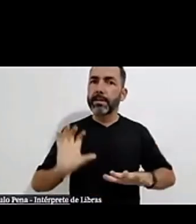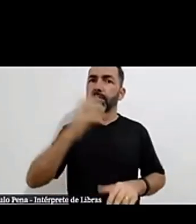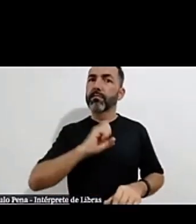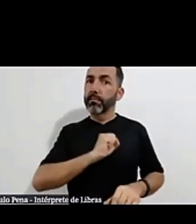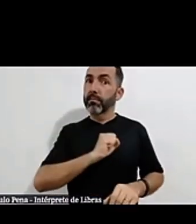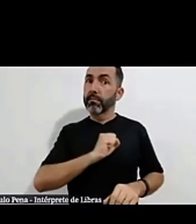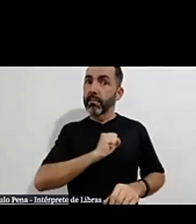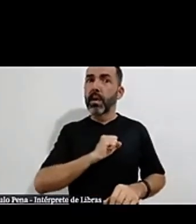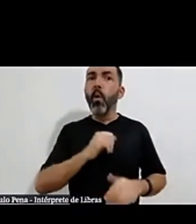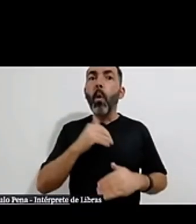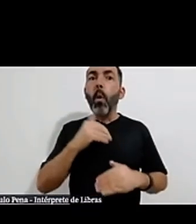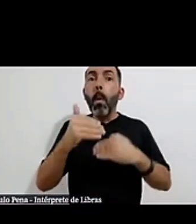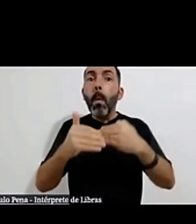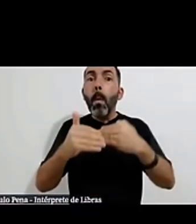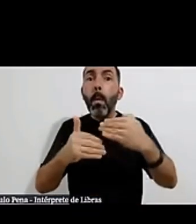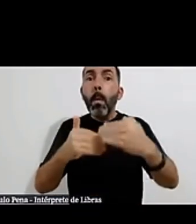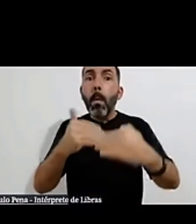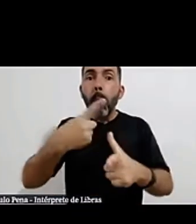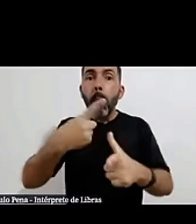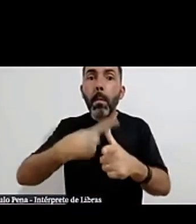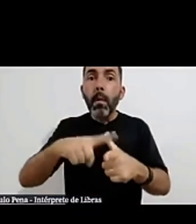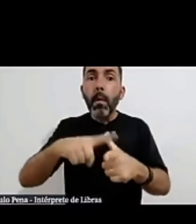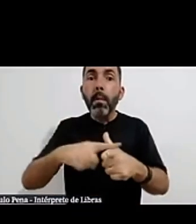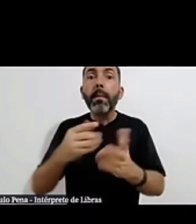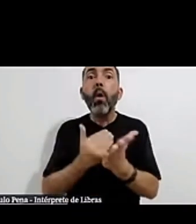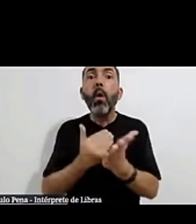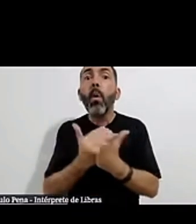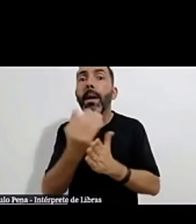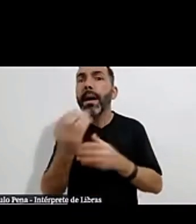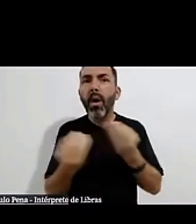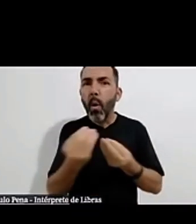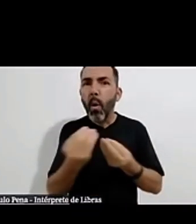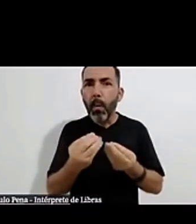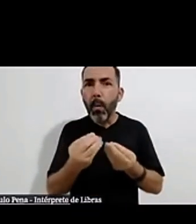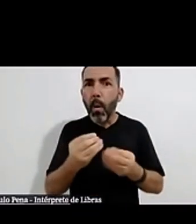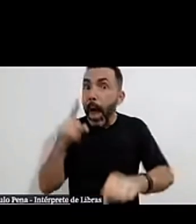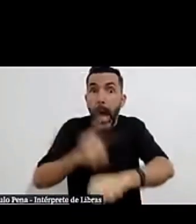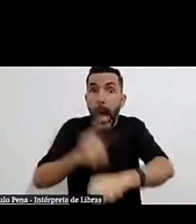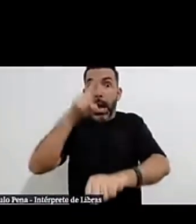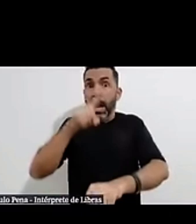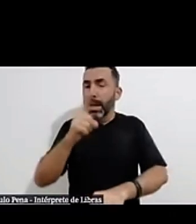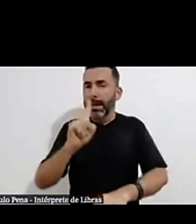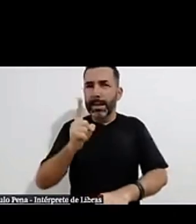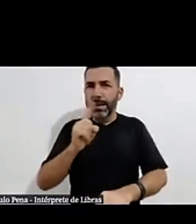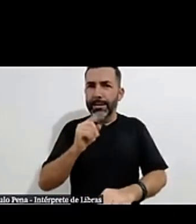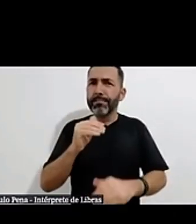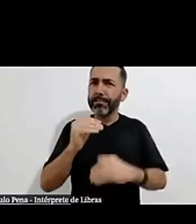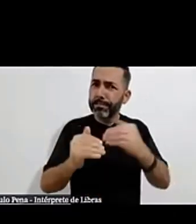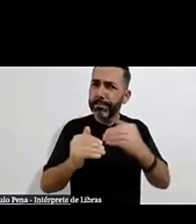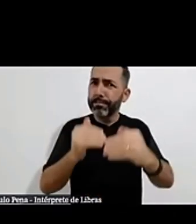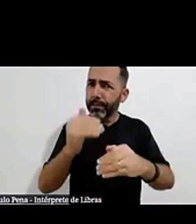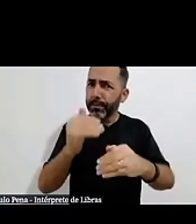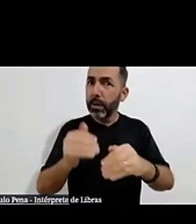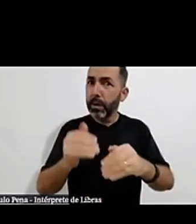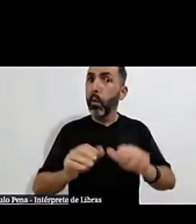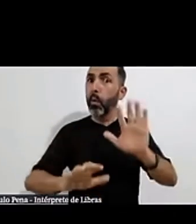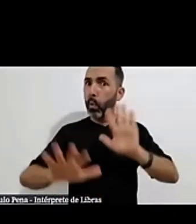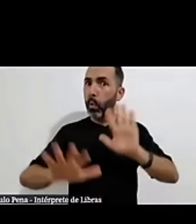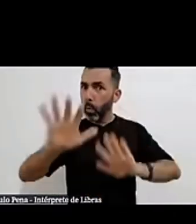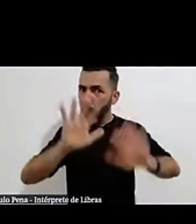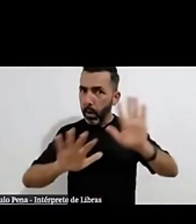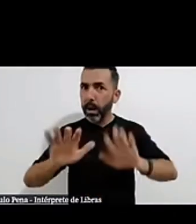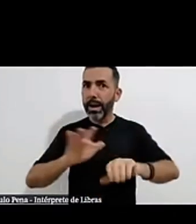começa devagar, ele não é implantado de uma vez. Então, muito cuidado com as doenças que eu mencionei anteriormente, que já